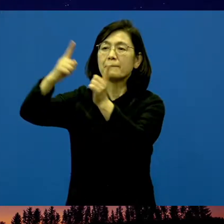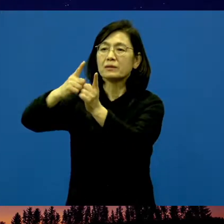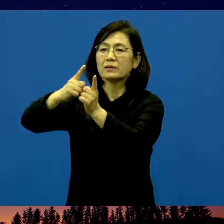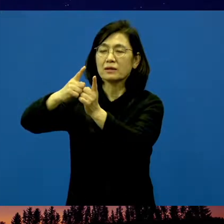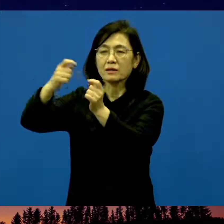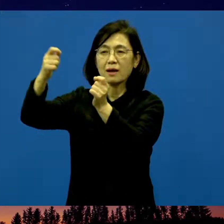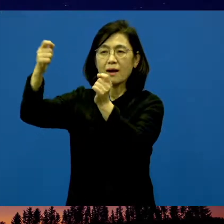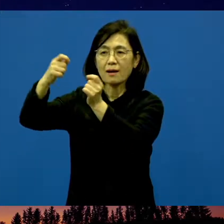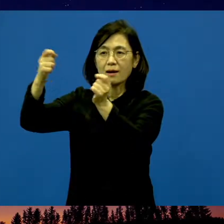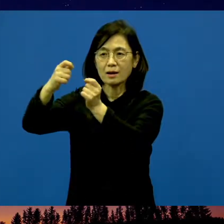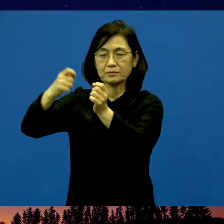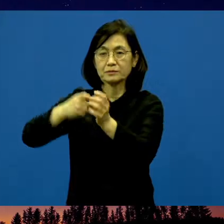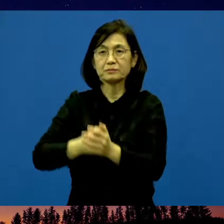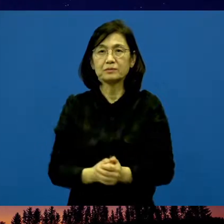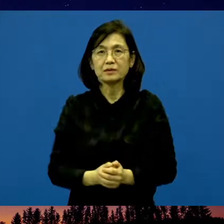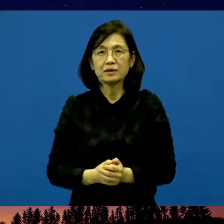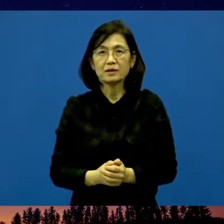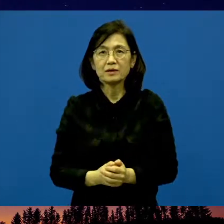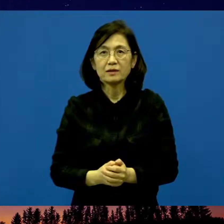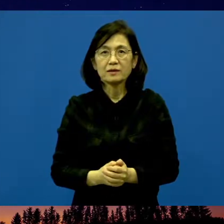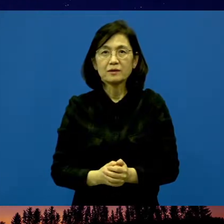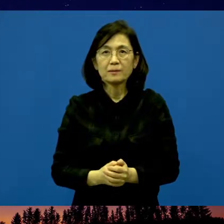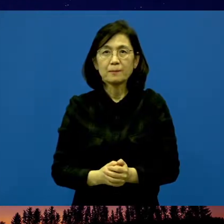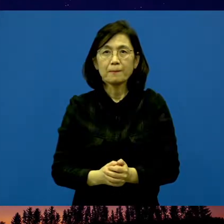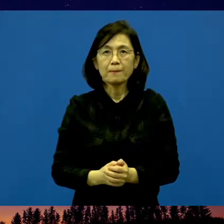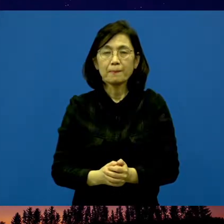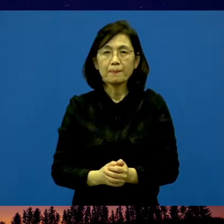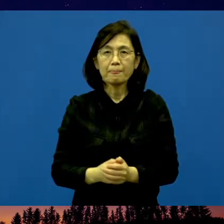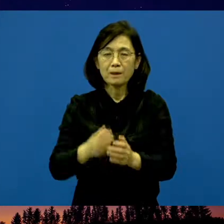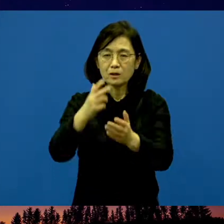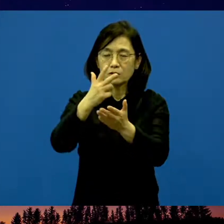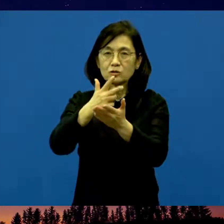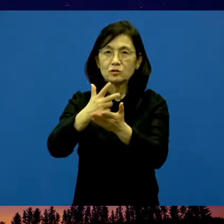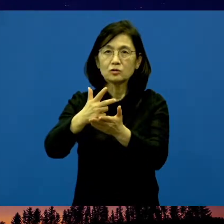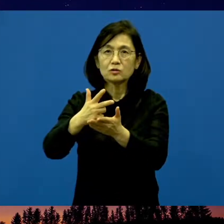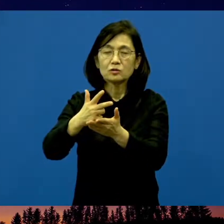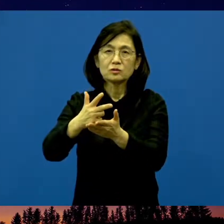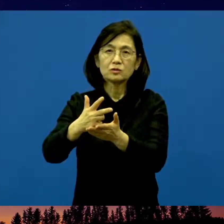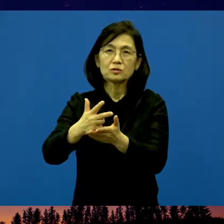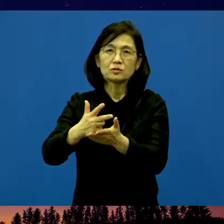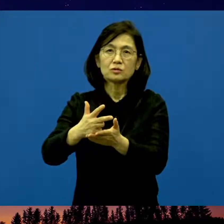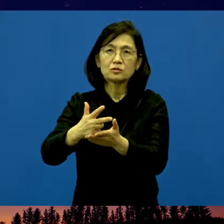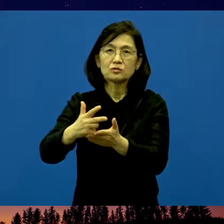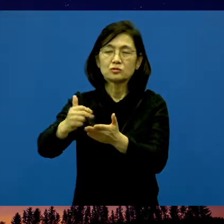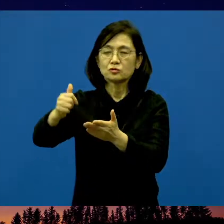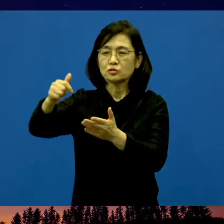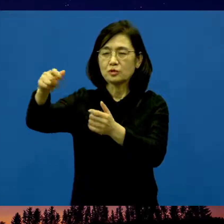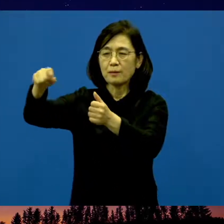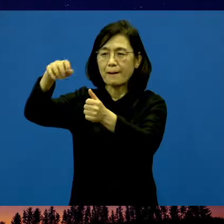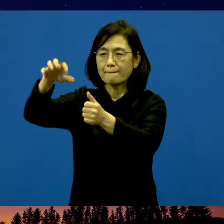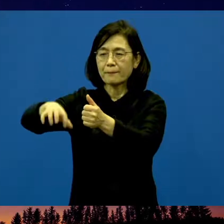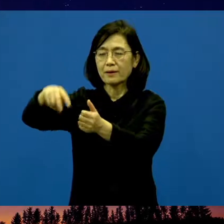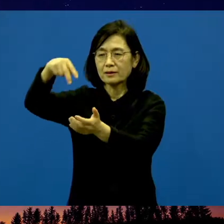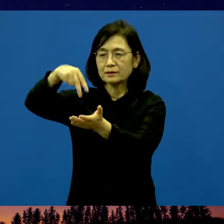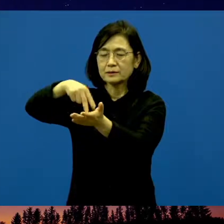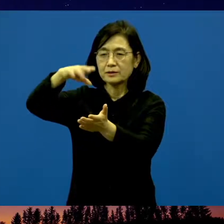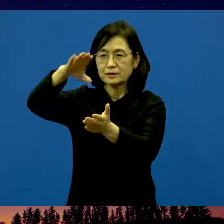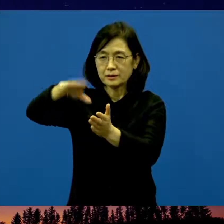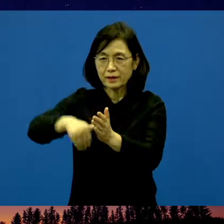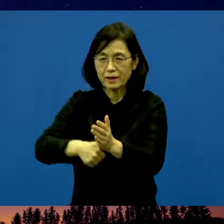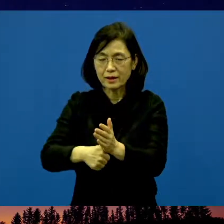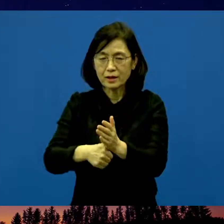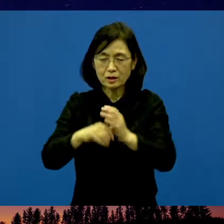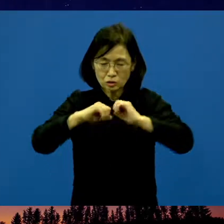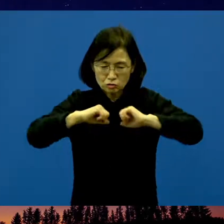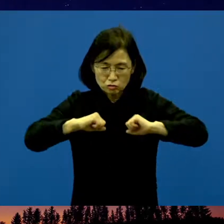것은 우리의 값비싼 노력이 필요하고 순종의 대가를 지불해야 된다는 것. 그래서